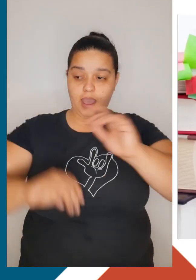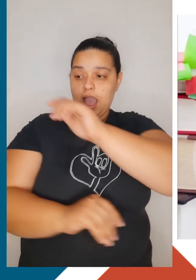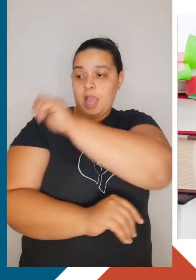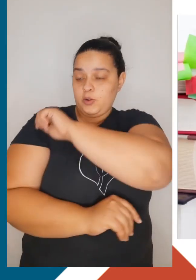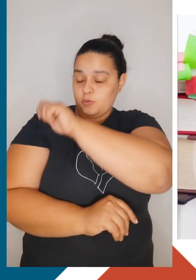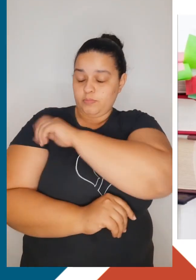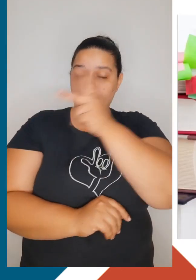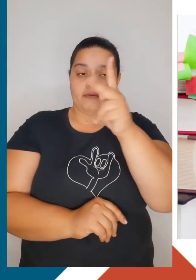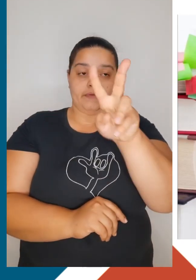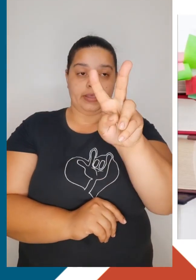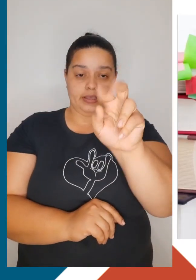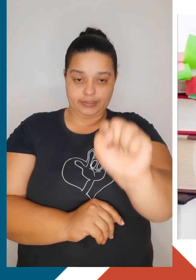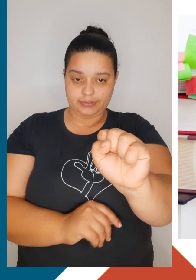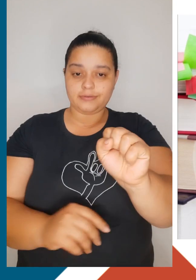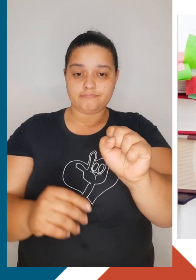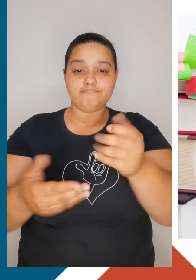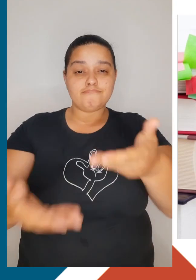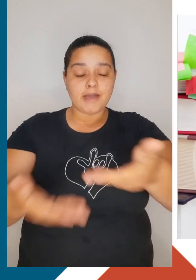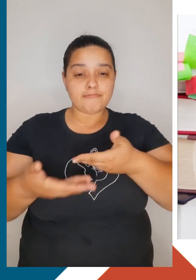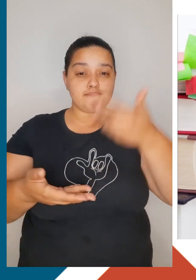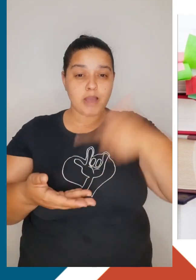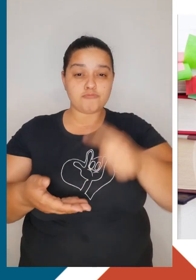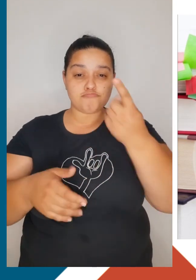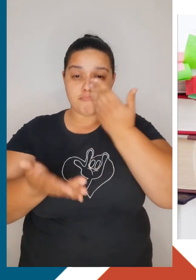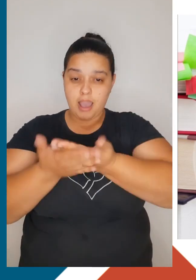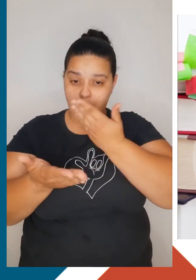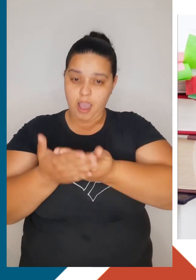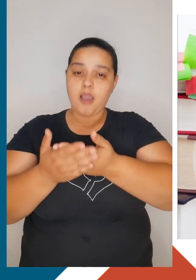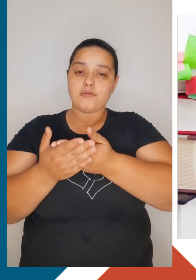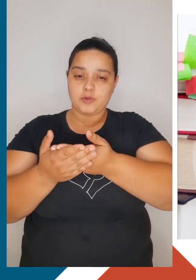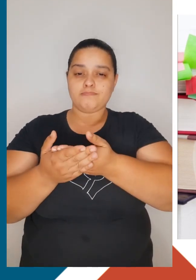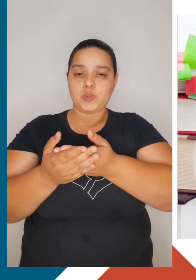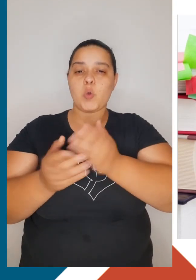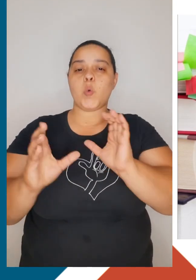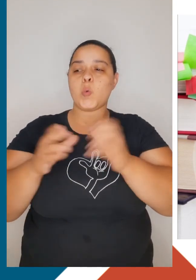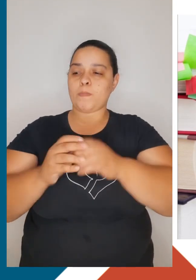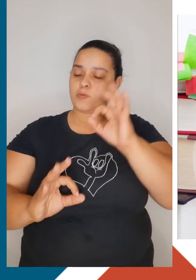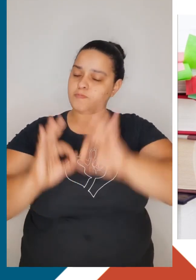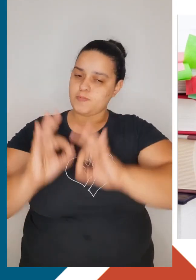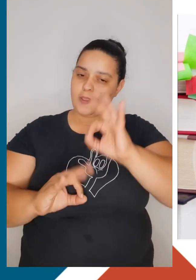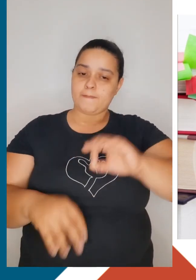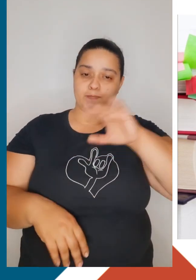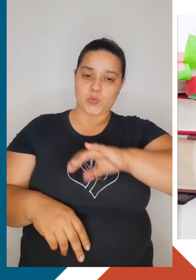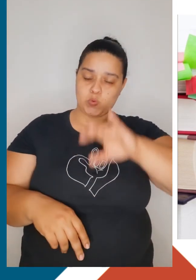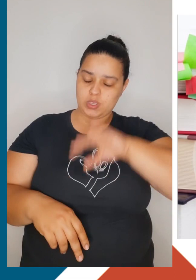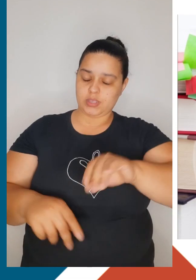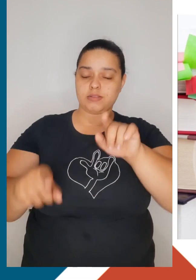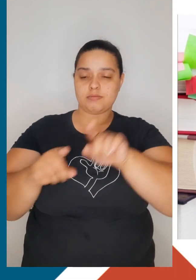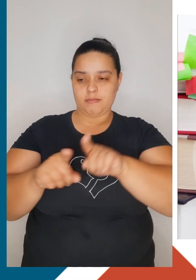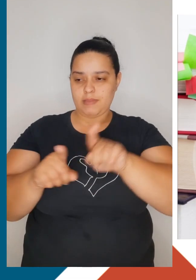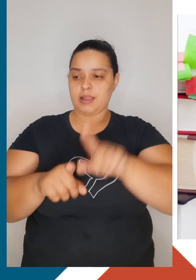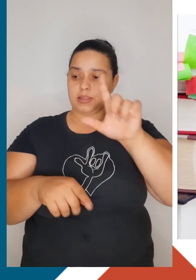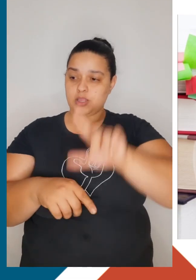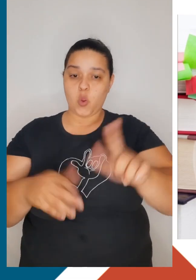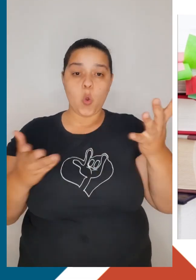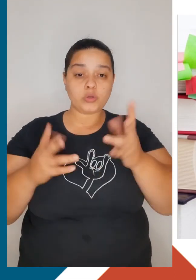Olá, alunos do PVS, sejam bem-vindos a mais uma aula elaborada pela equipe de Língua Portuguesa e Literatura Brasileira. O